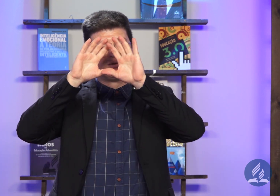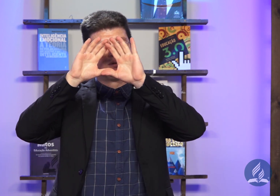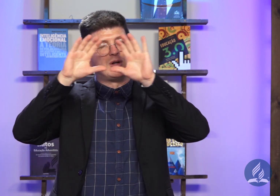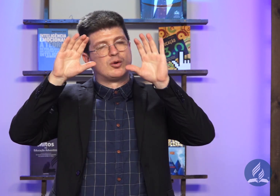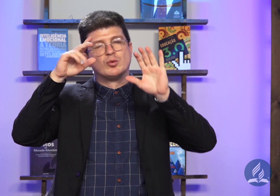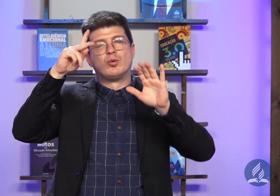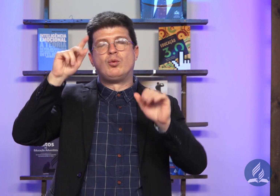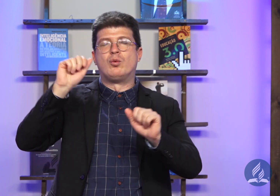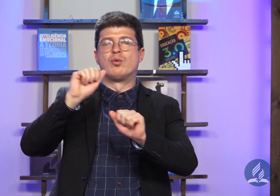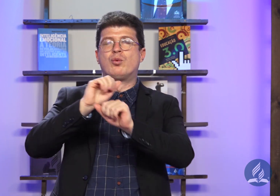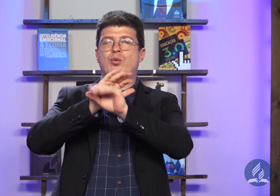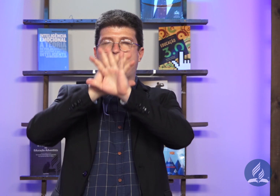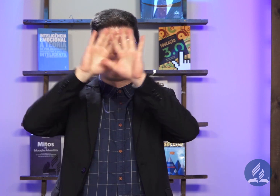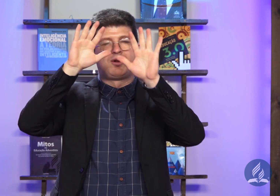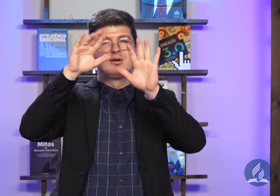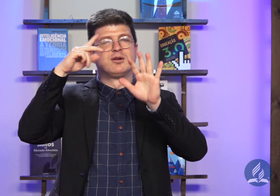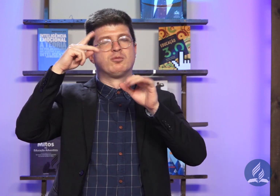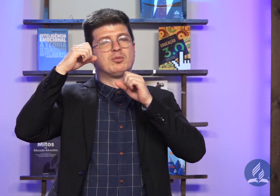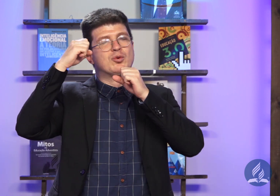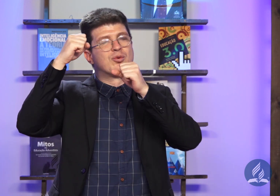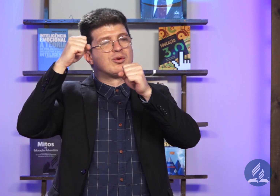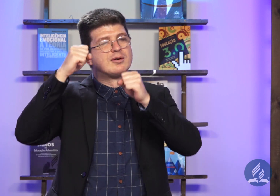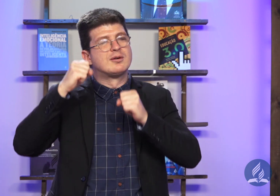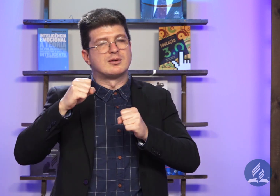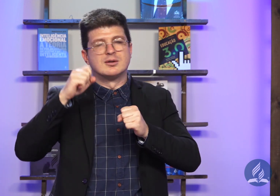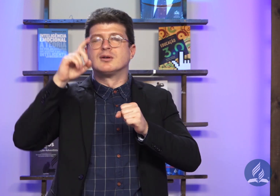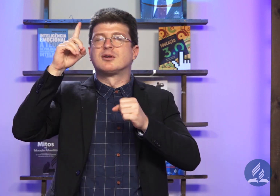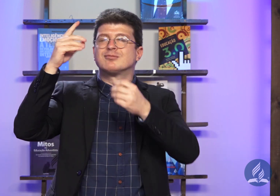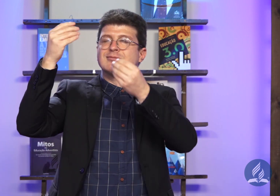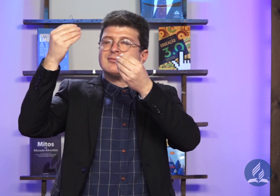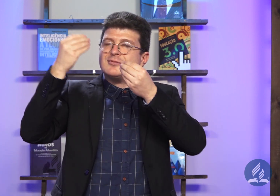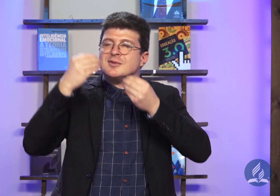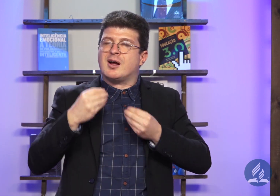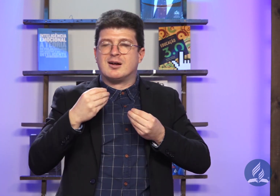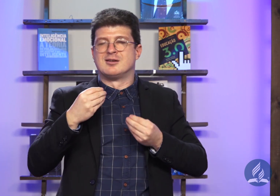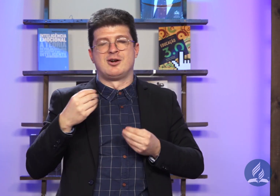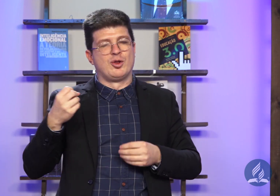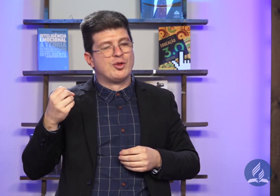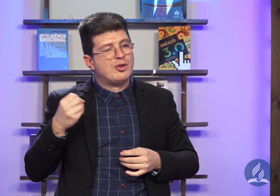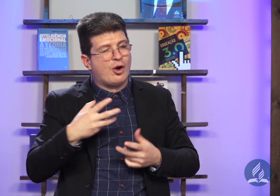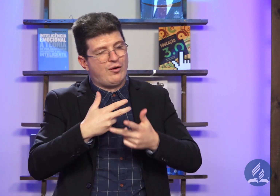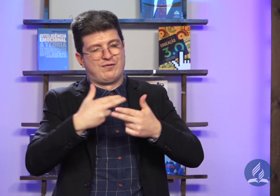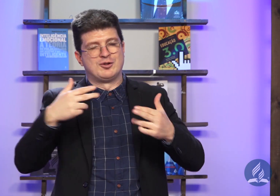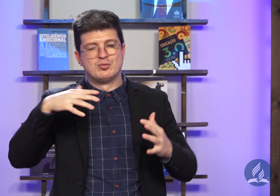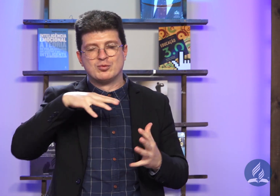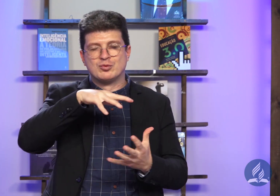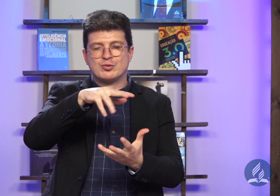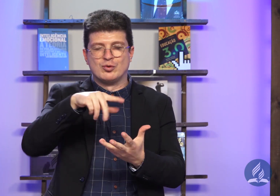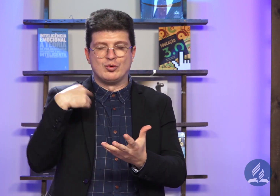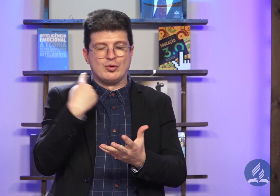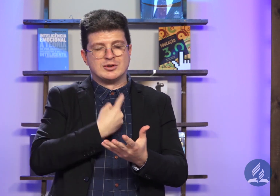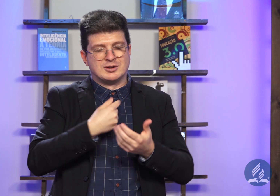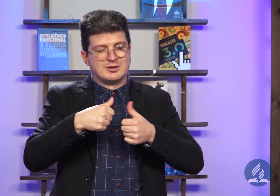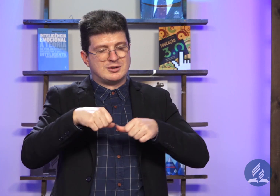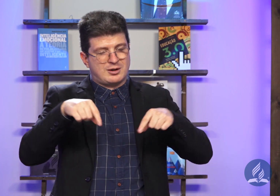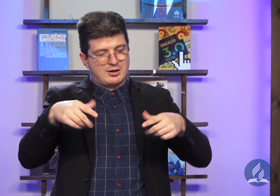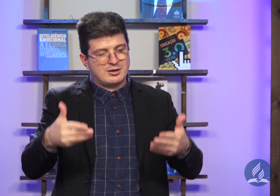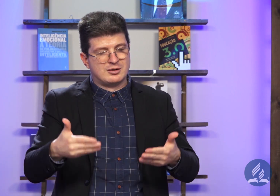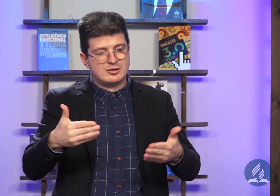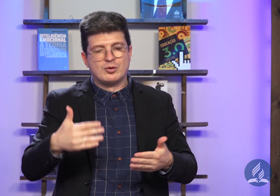Maravilhoso Deus que está nos céus, a Ti seja toda a honra, toda a glória, todo o poder. Obrigado por